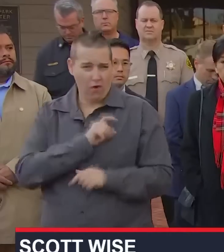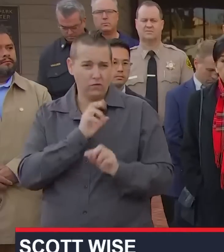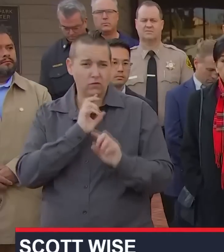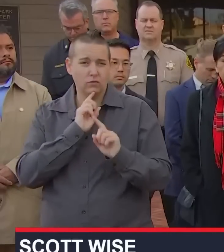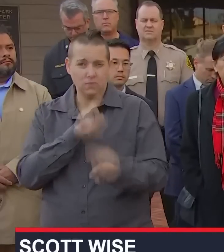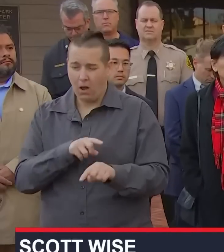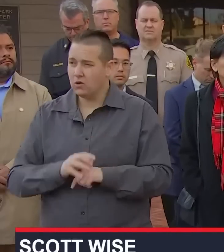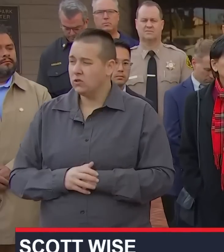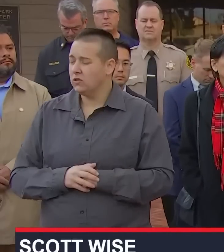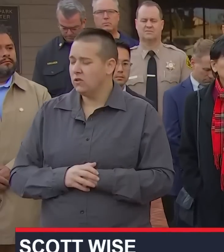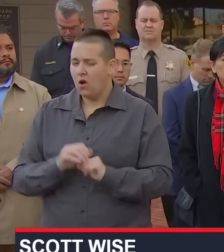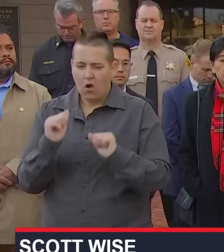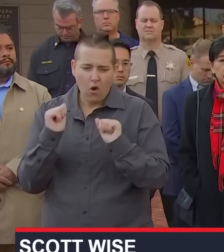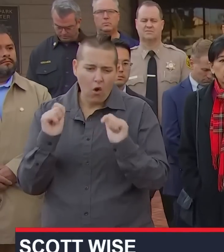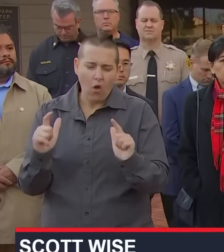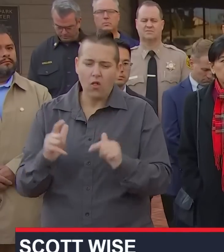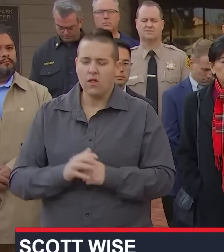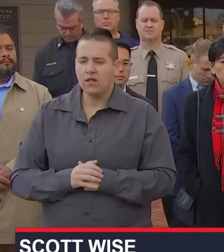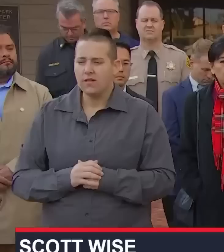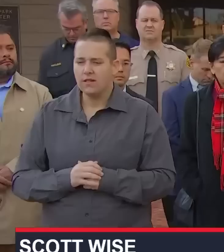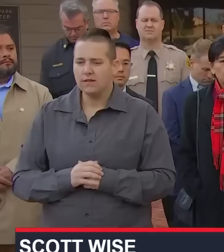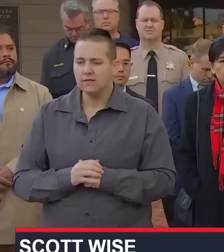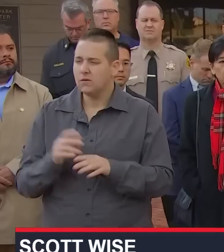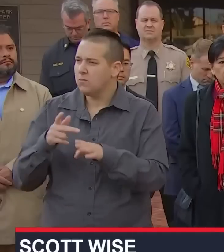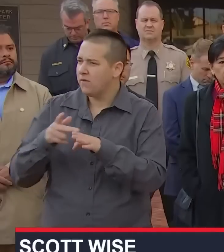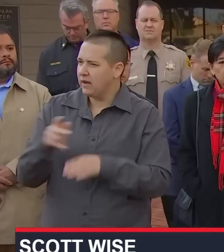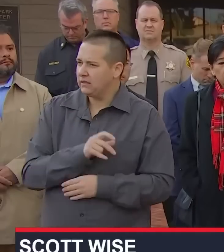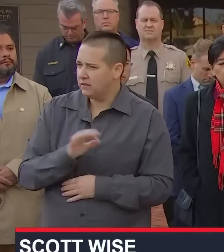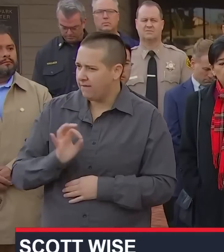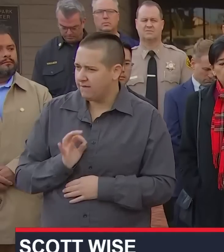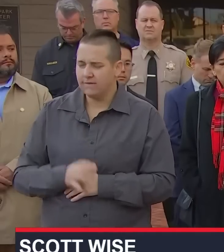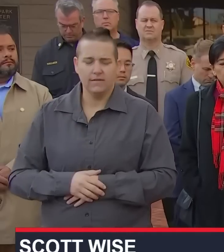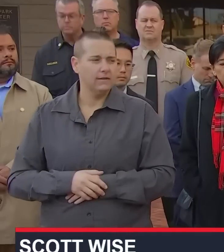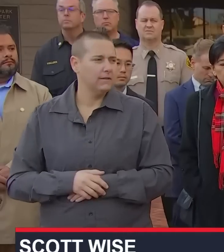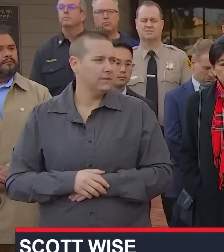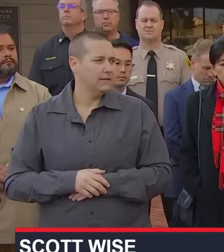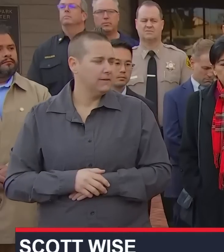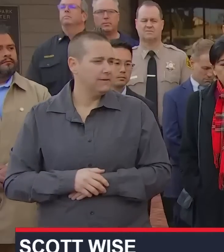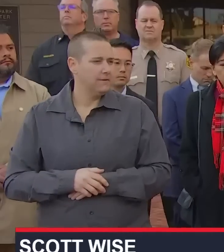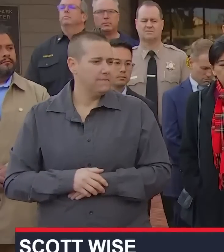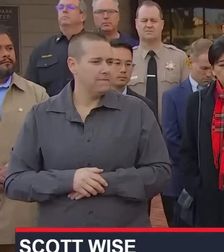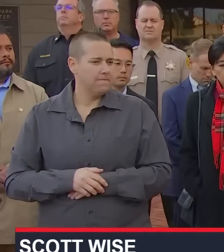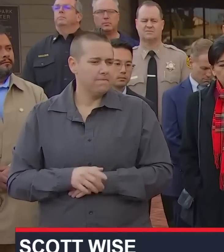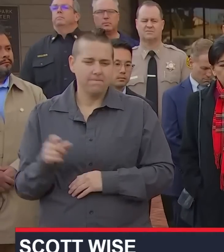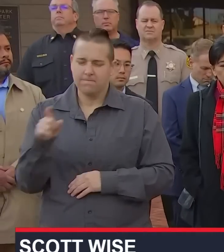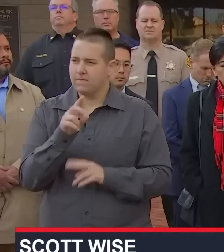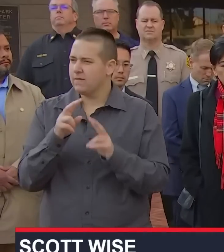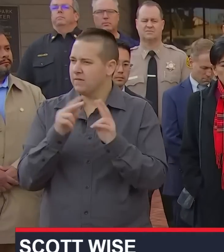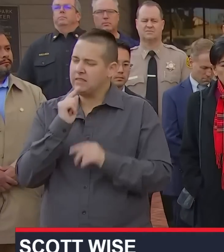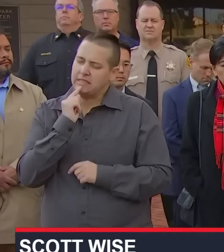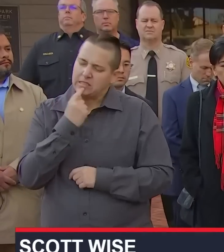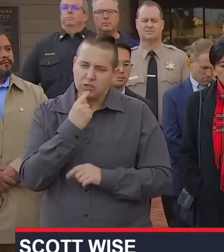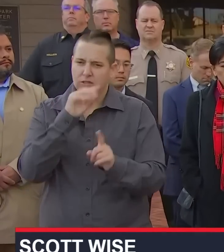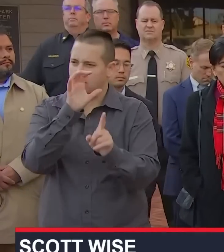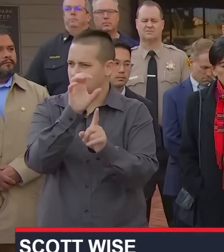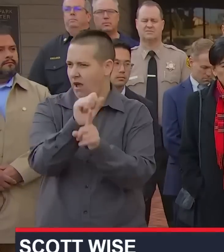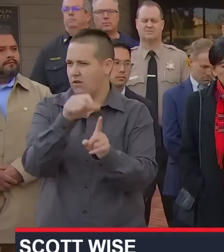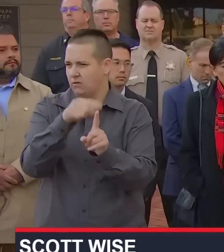y todos en el departamento mis funcionarios están respondiendo el personal profesional